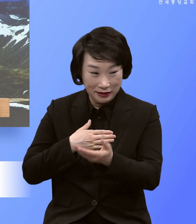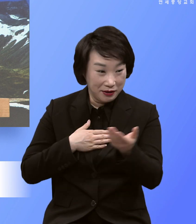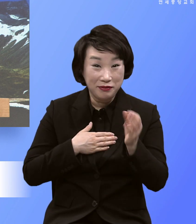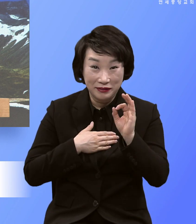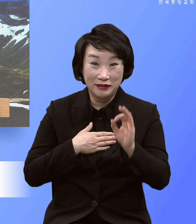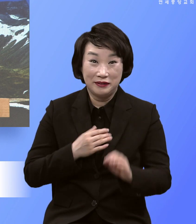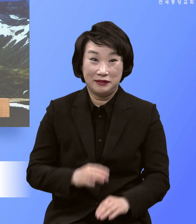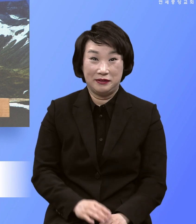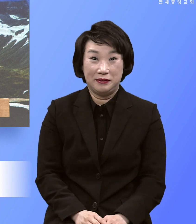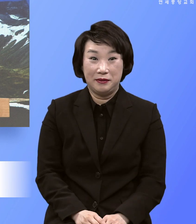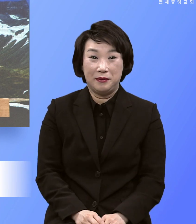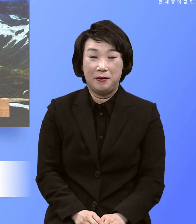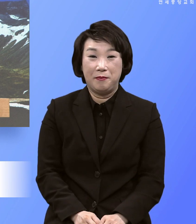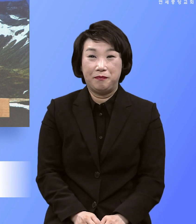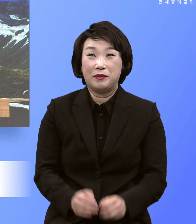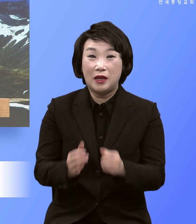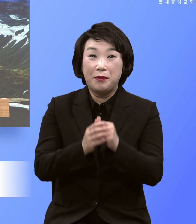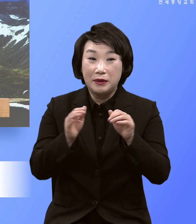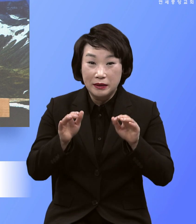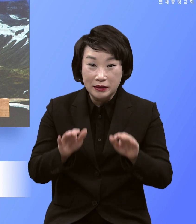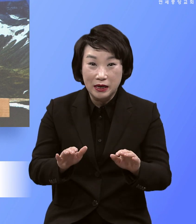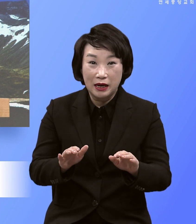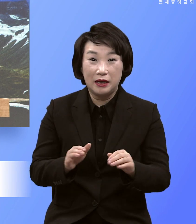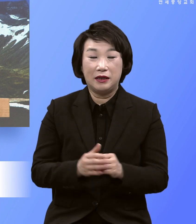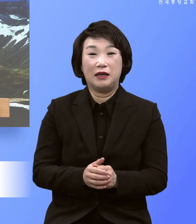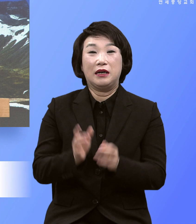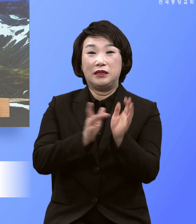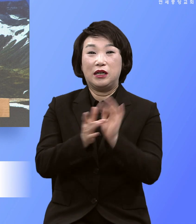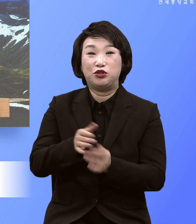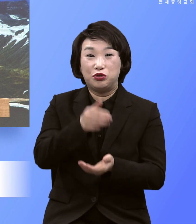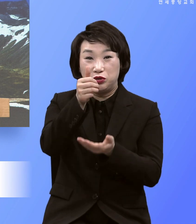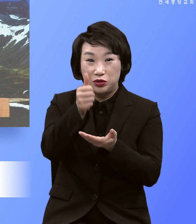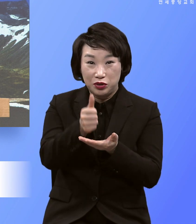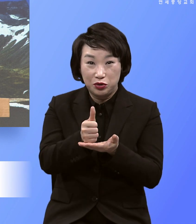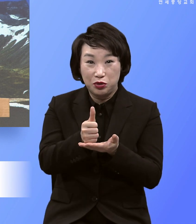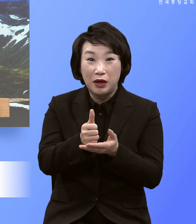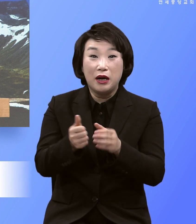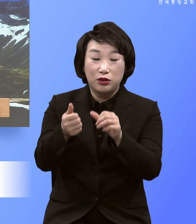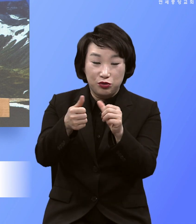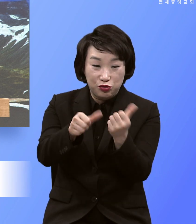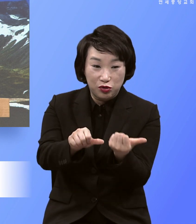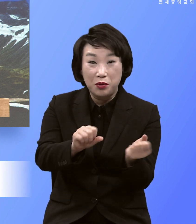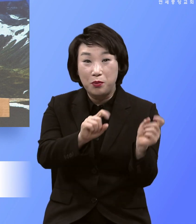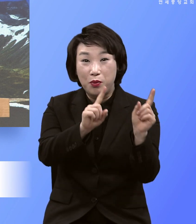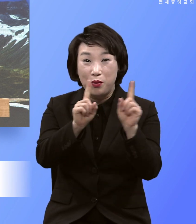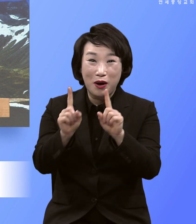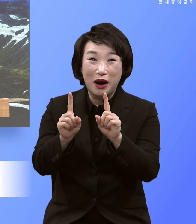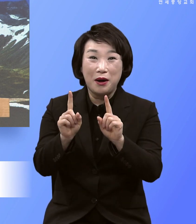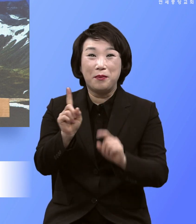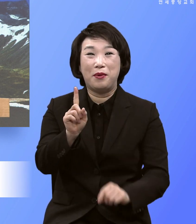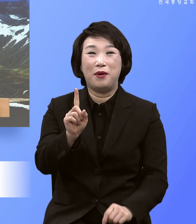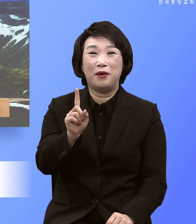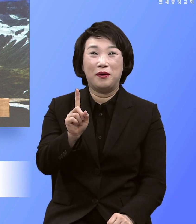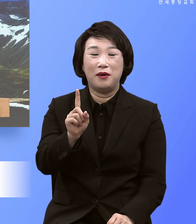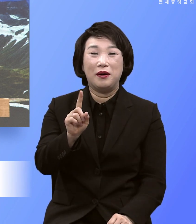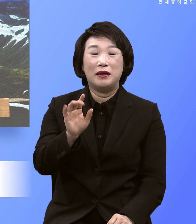이해되십니까? 그러므로 예수 그리스도의 죽으심과 부활하심은